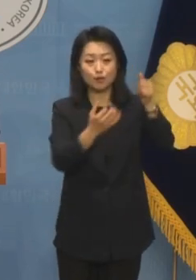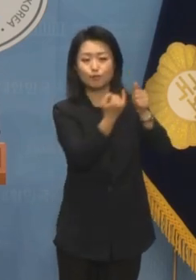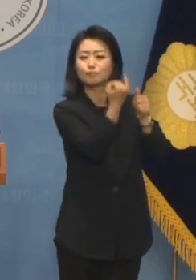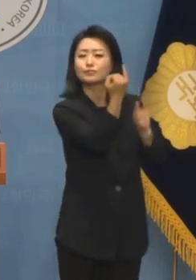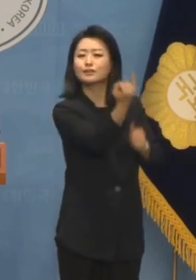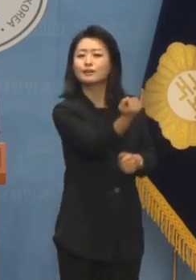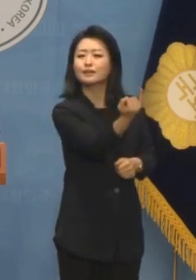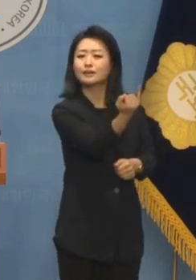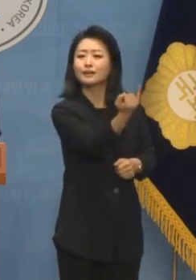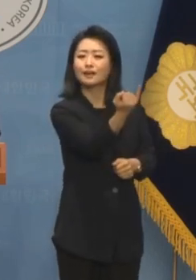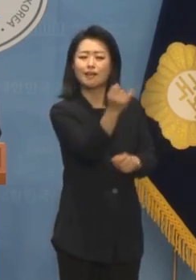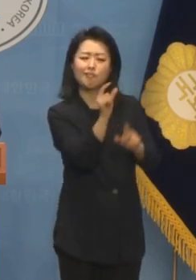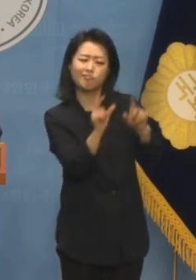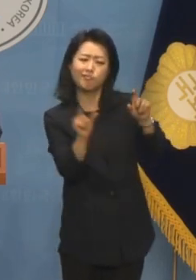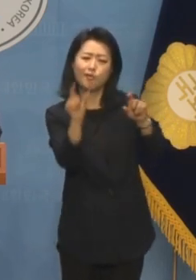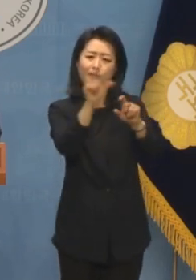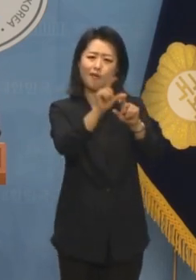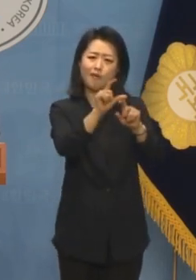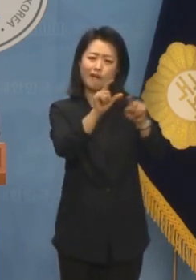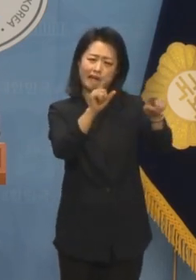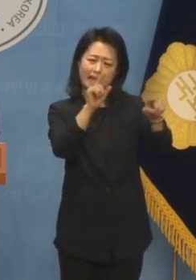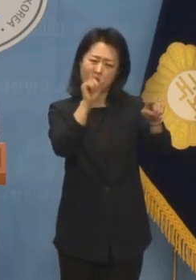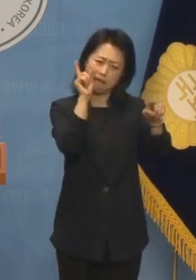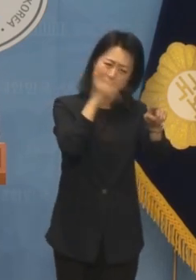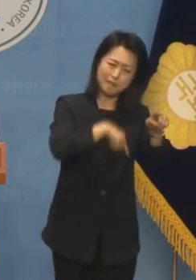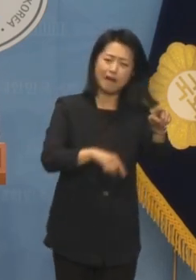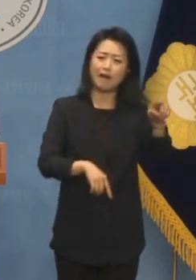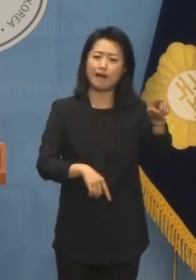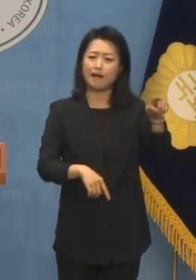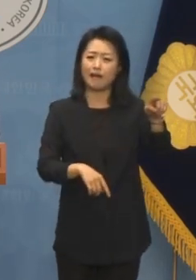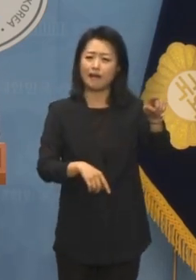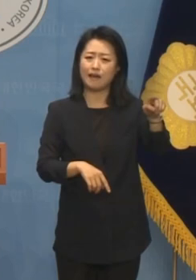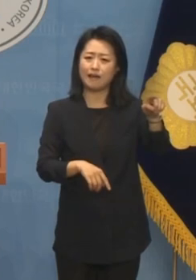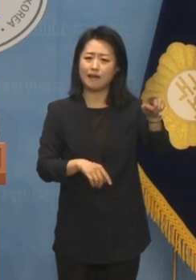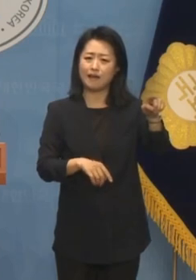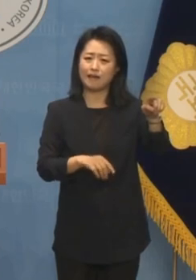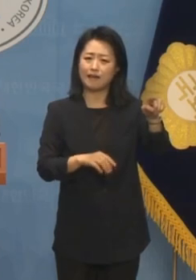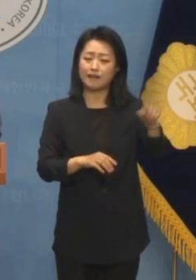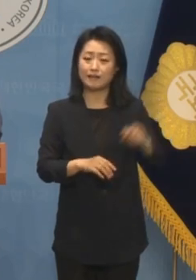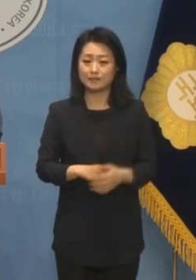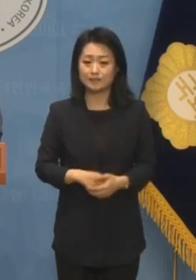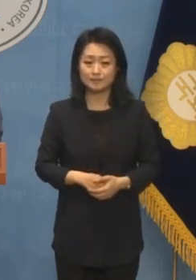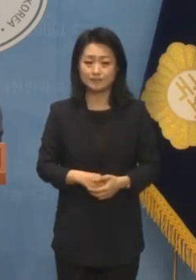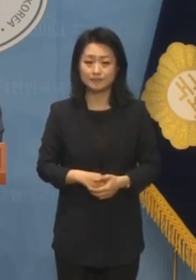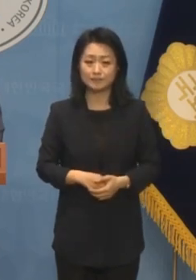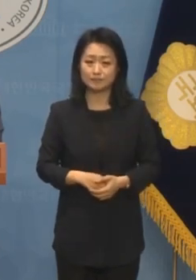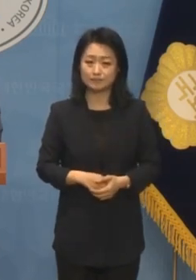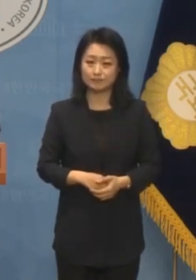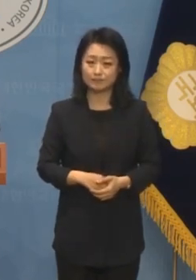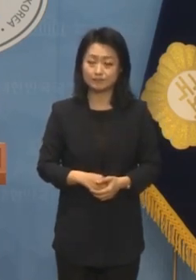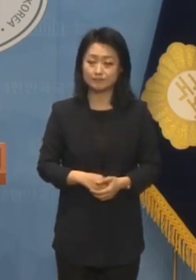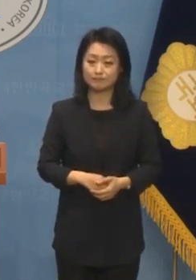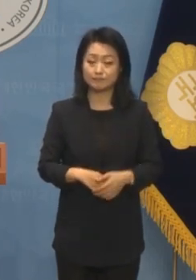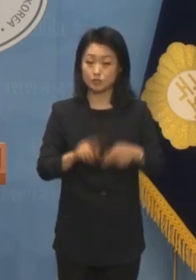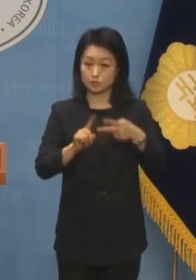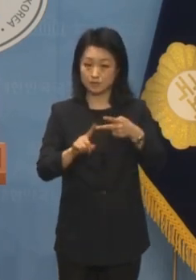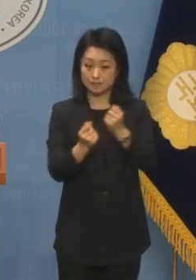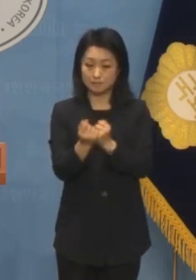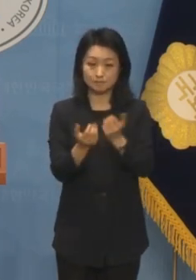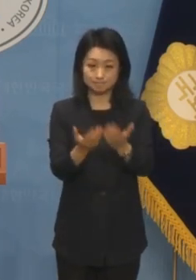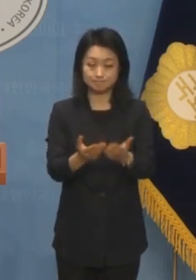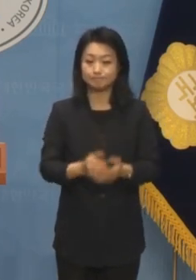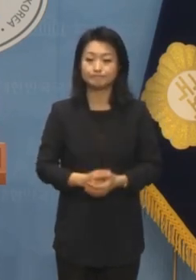행태는 그보다 더 낫다고 과연 말할 수 있습니까? 두 번째입니다.